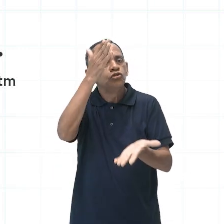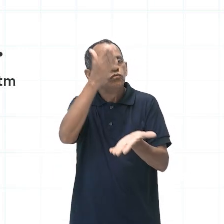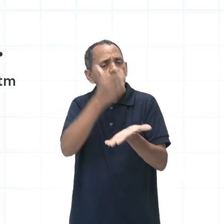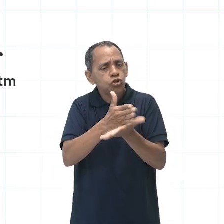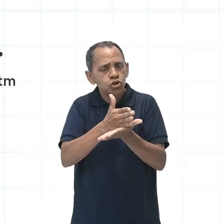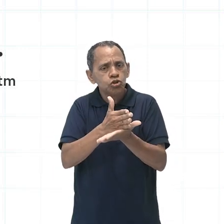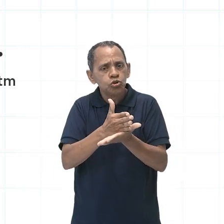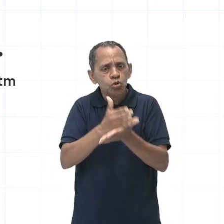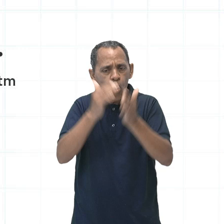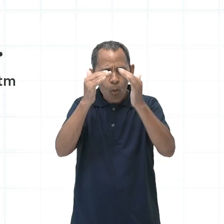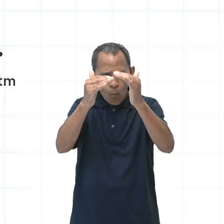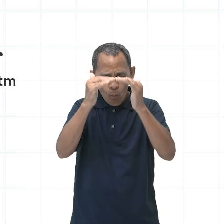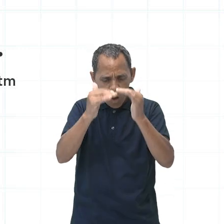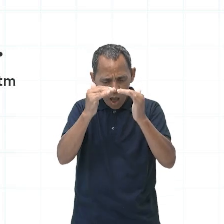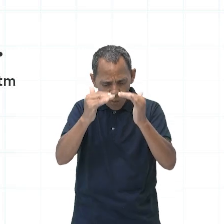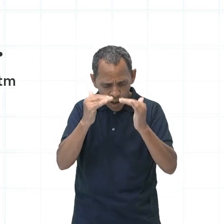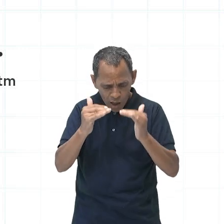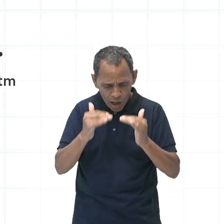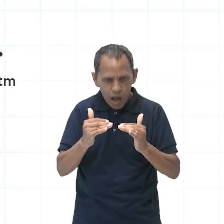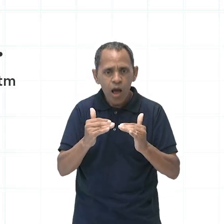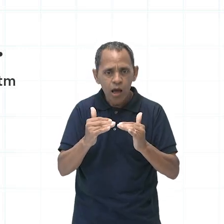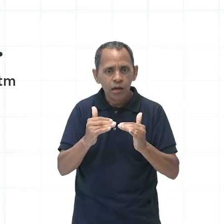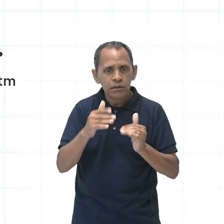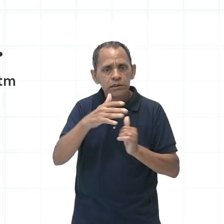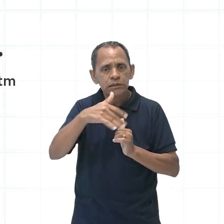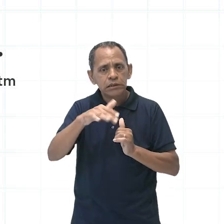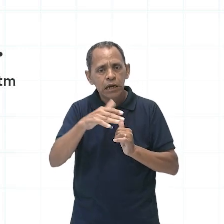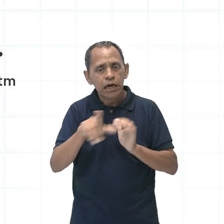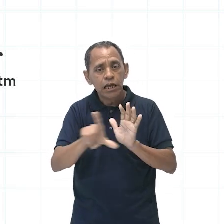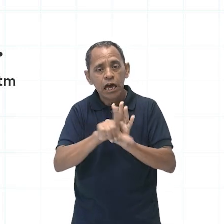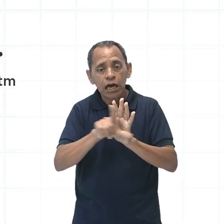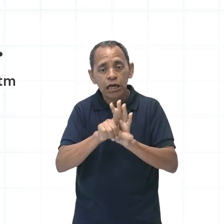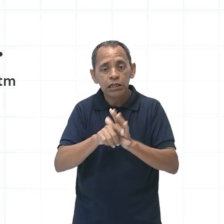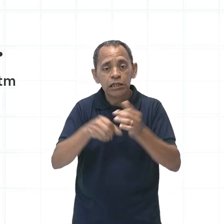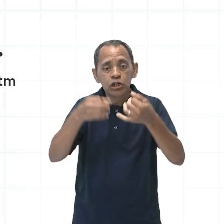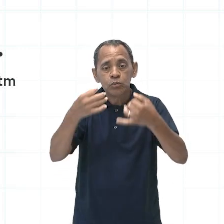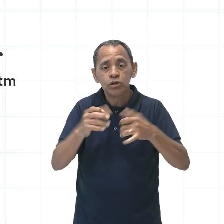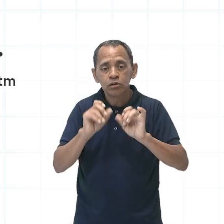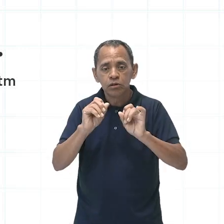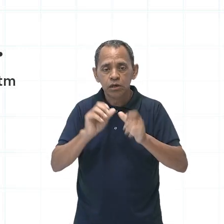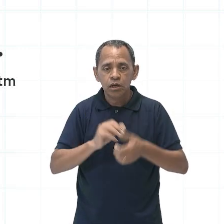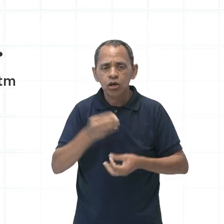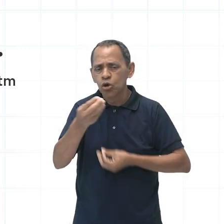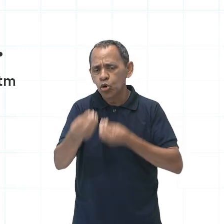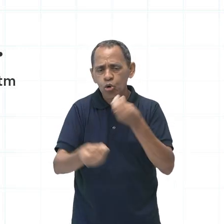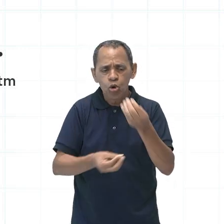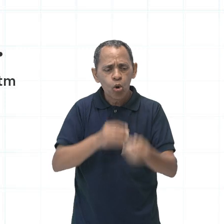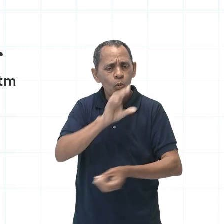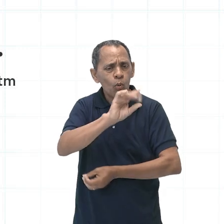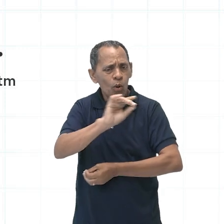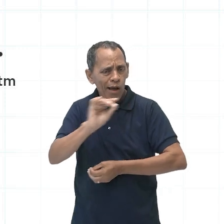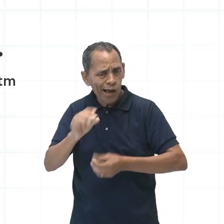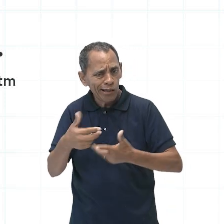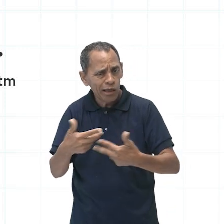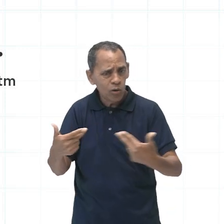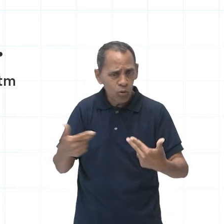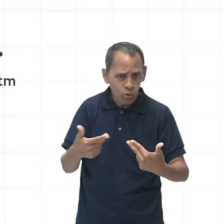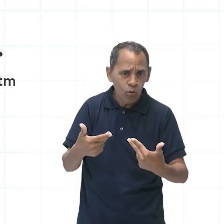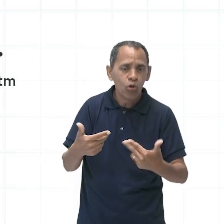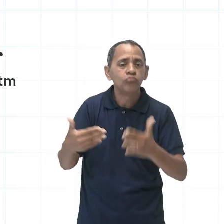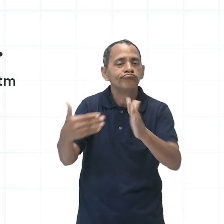Então, vejam, nesse ponto, a lei quis explicar justamente como é que cada coisa ia